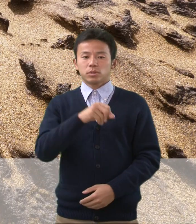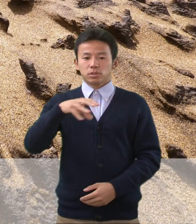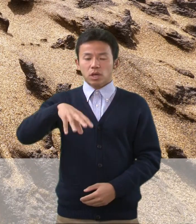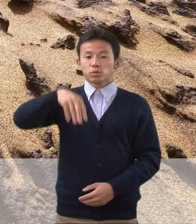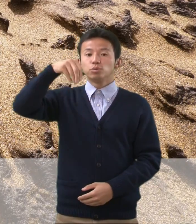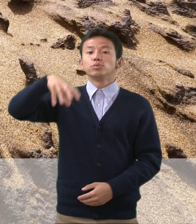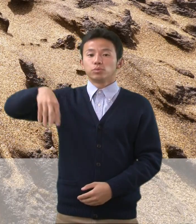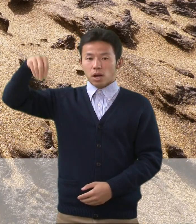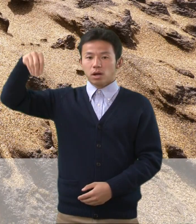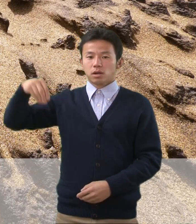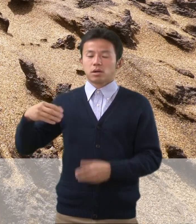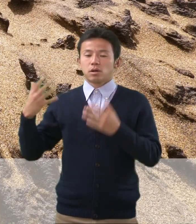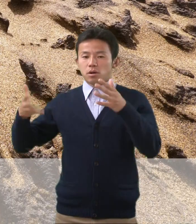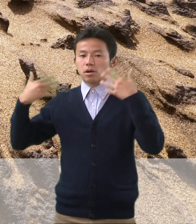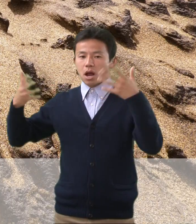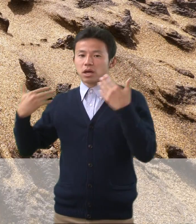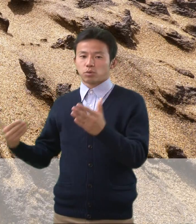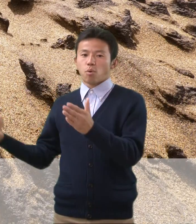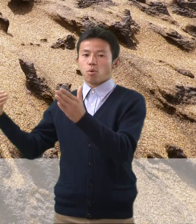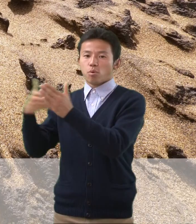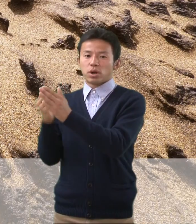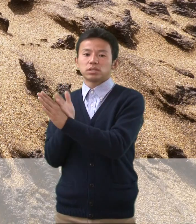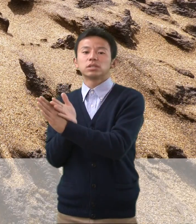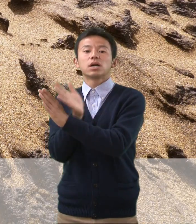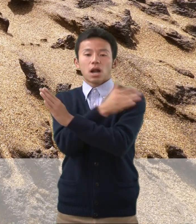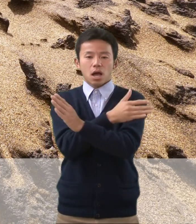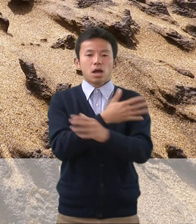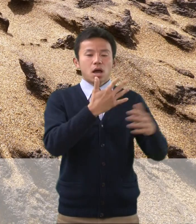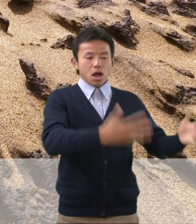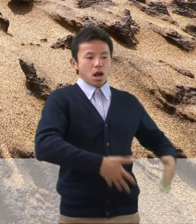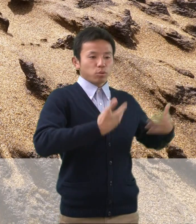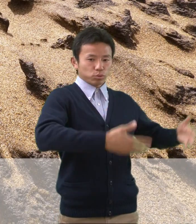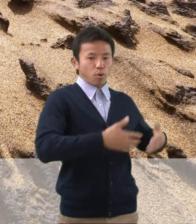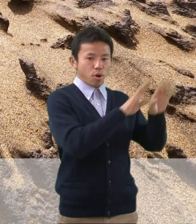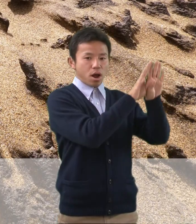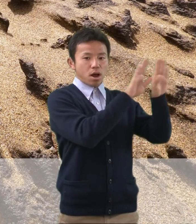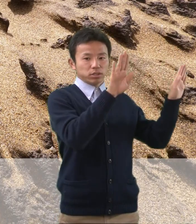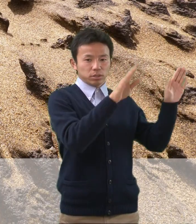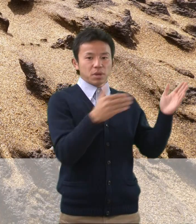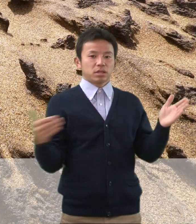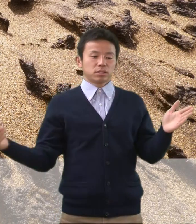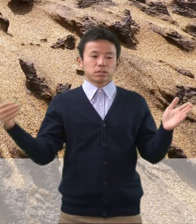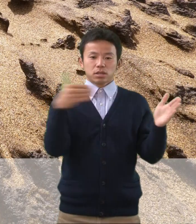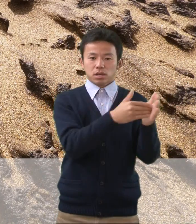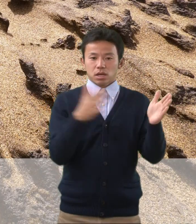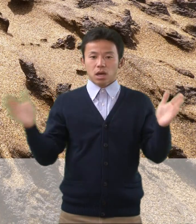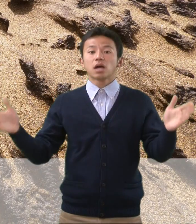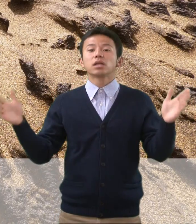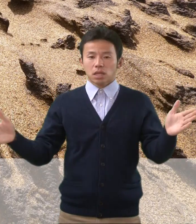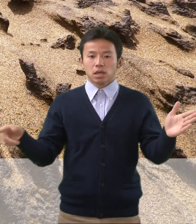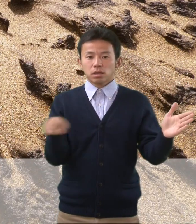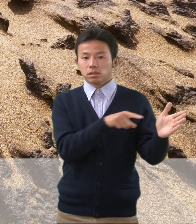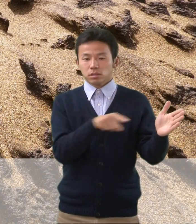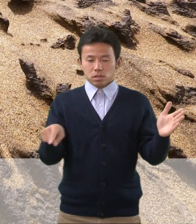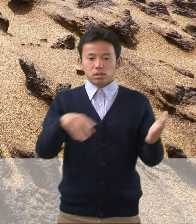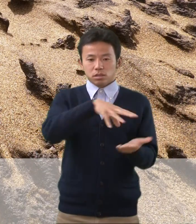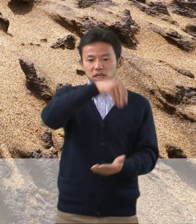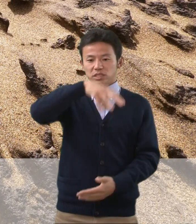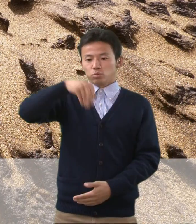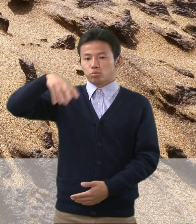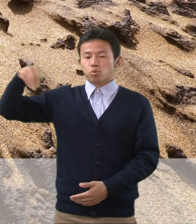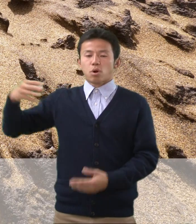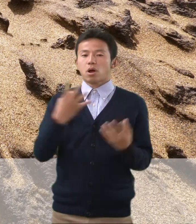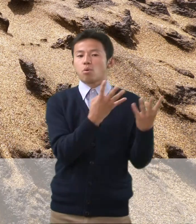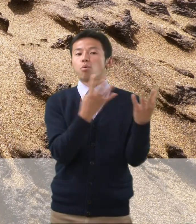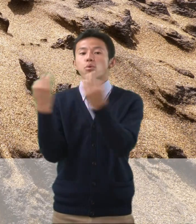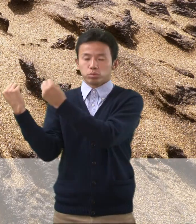ます左中は晩Discから総集にかけてできることが多く季節の風物師となっ